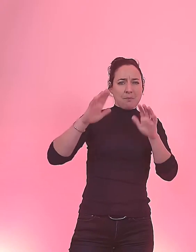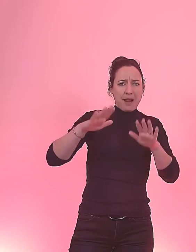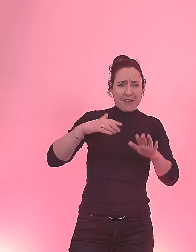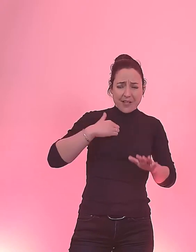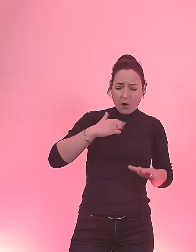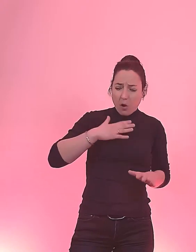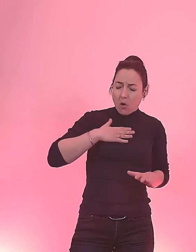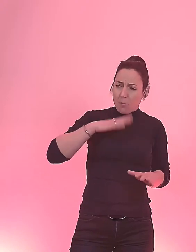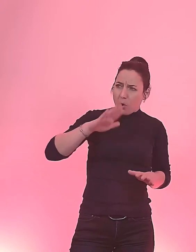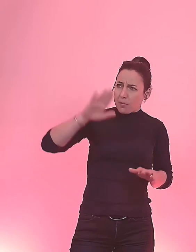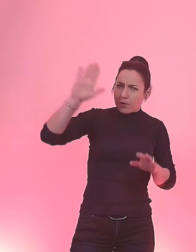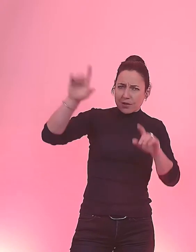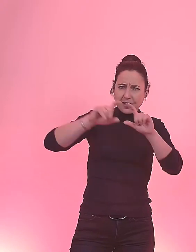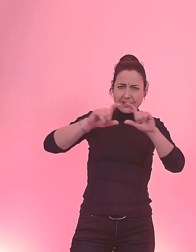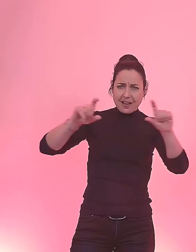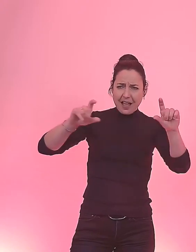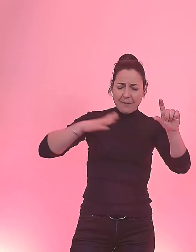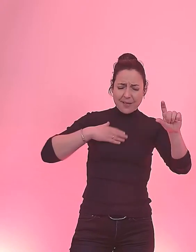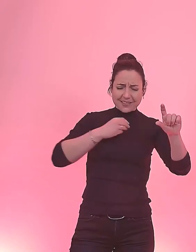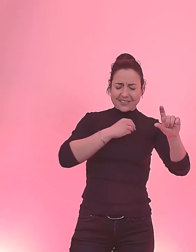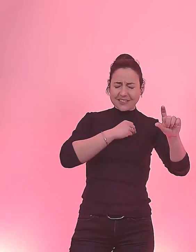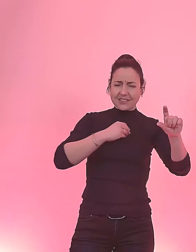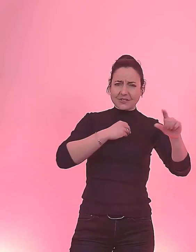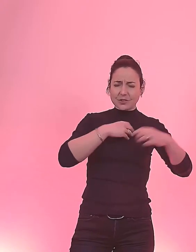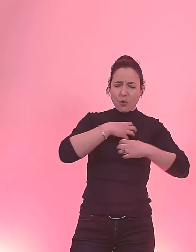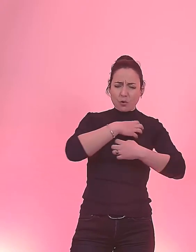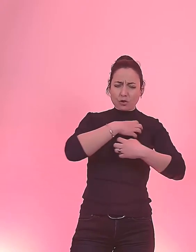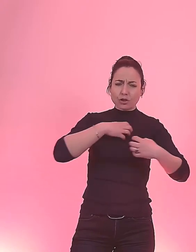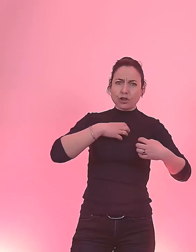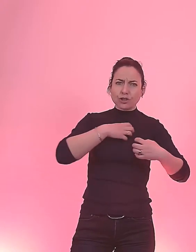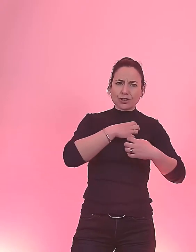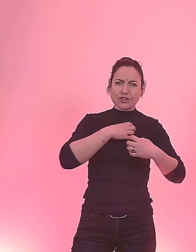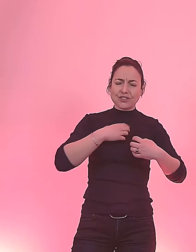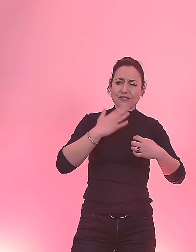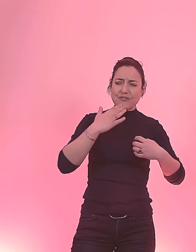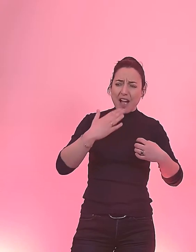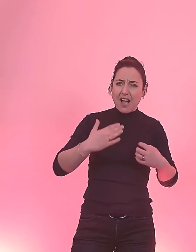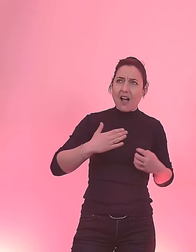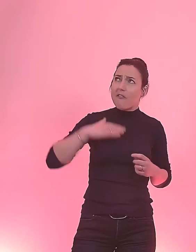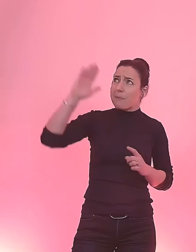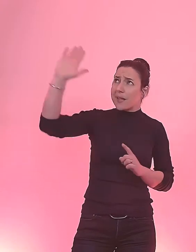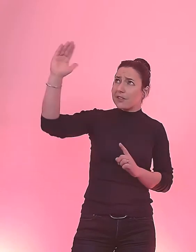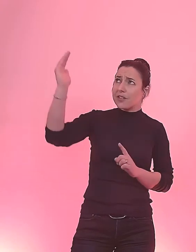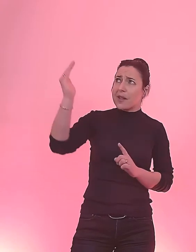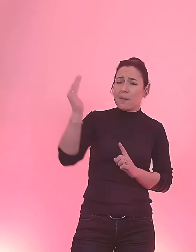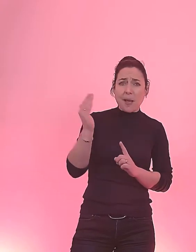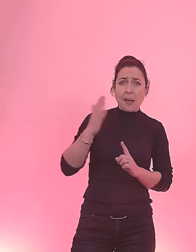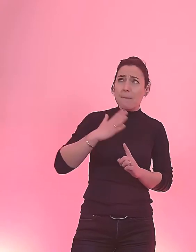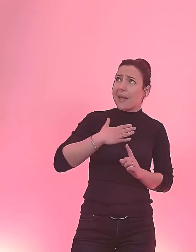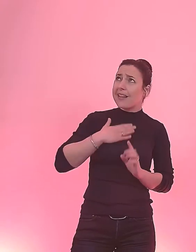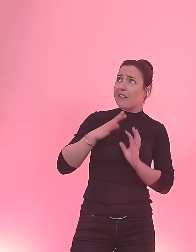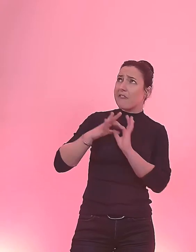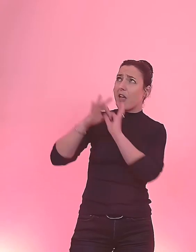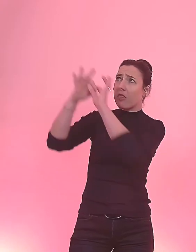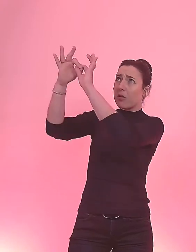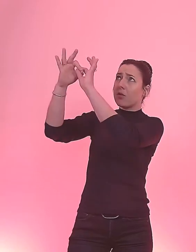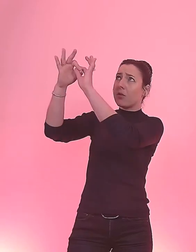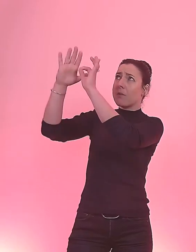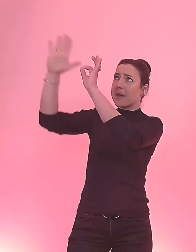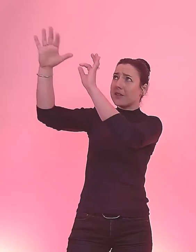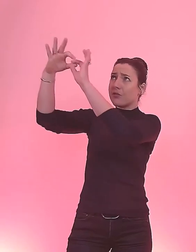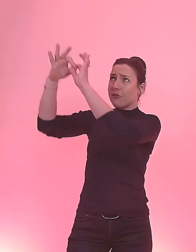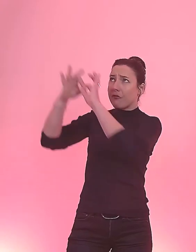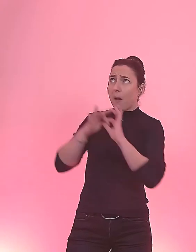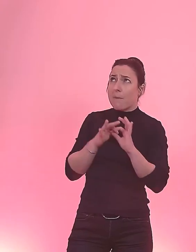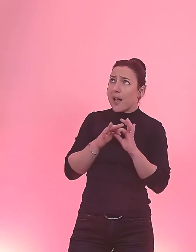naam mijn ziel wordt onrustig want ik vraag me af of u dichtbij ben ben ik wel van u en bent u wel van naar